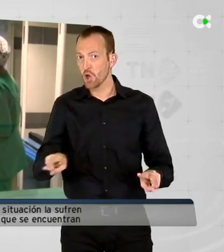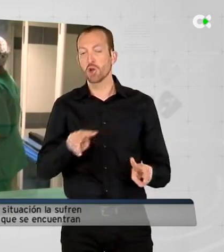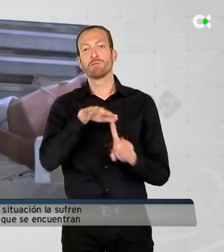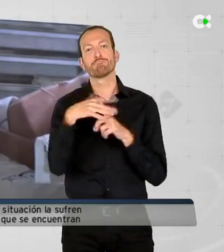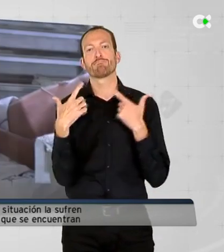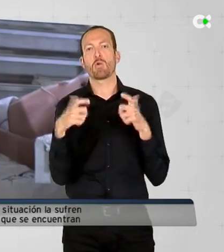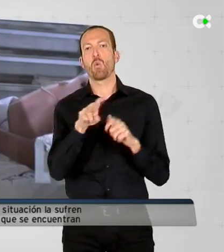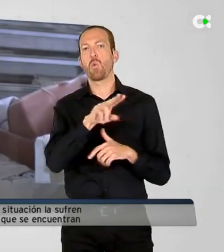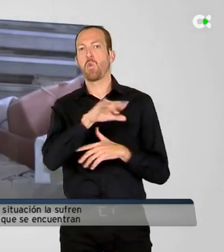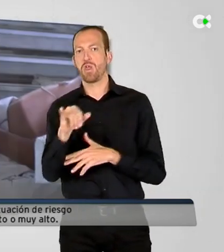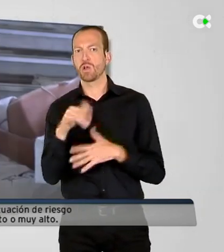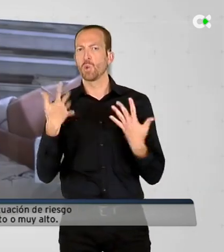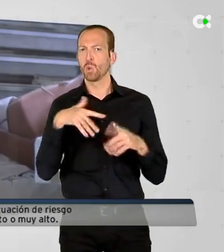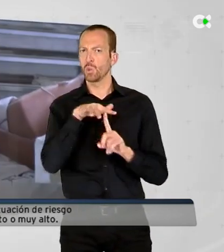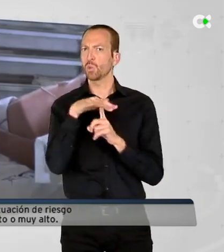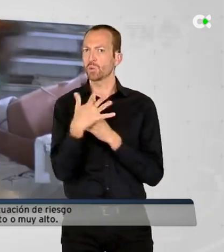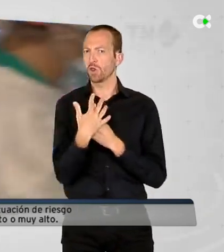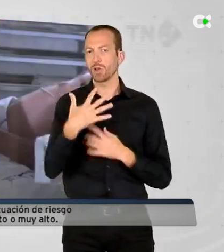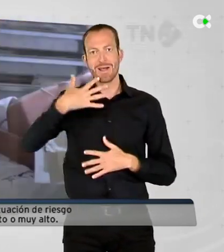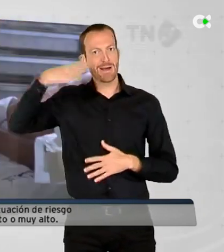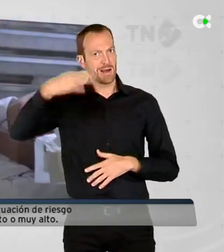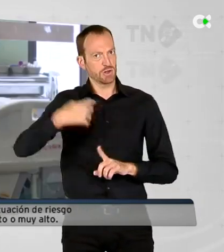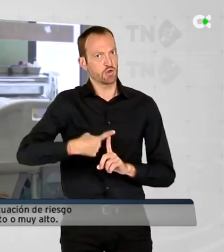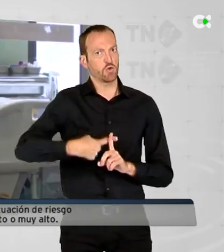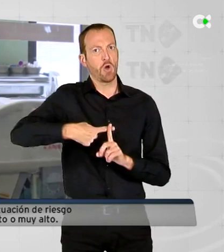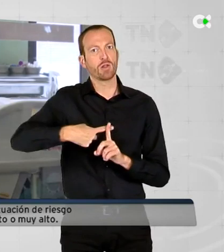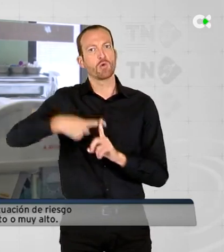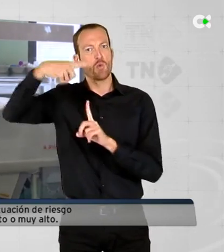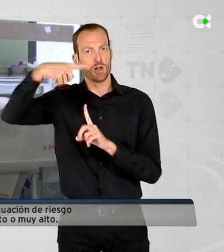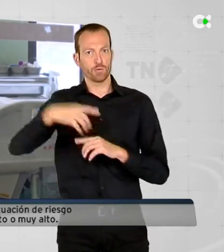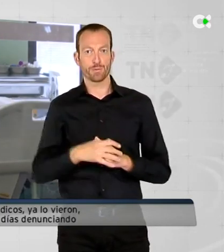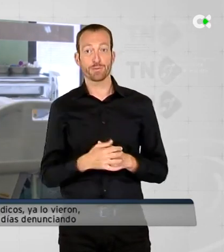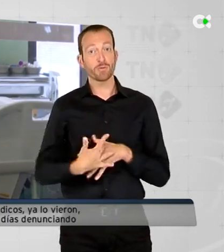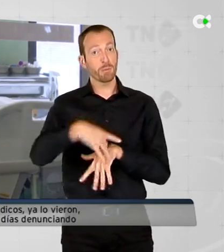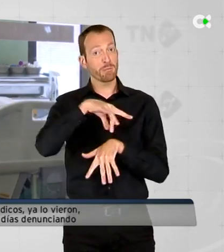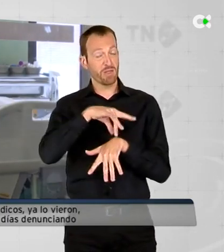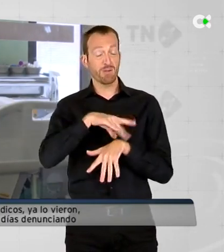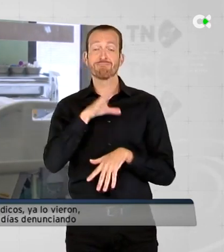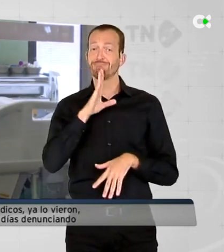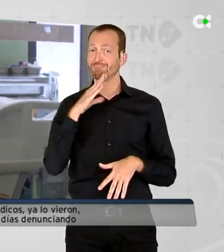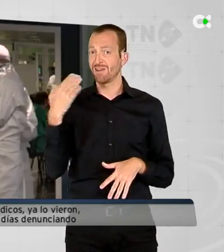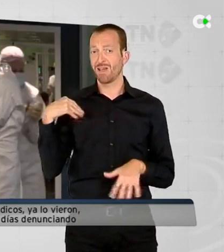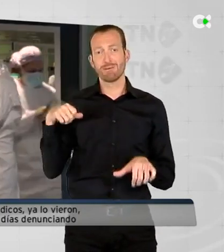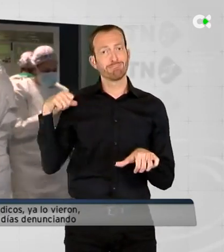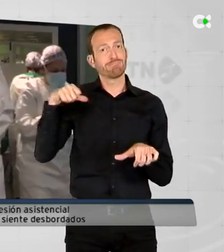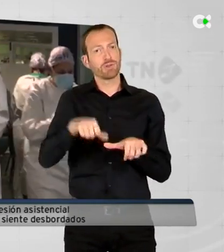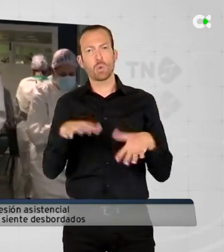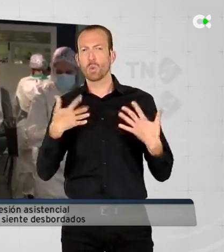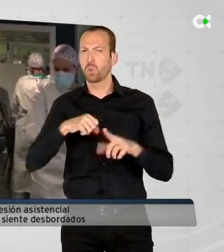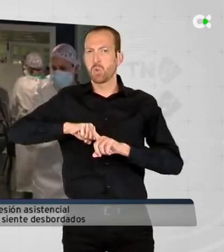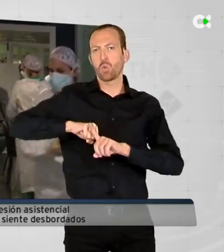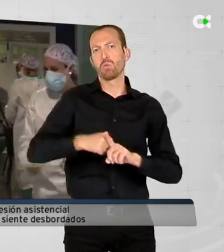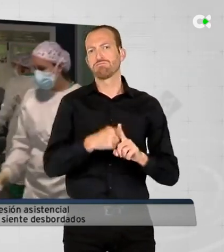las UCI que se encuentran en situación de riesgo alto o muy alto. médicos ya lo vieron llevan días denunciando la presión